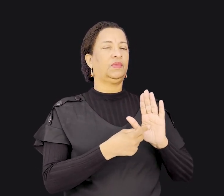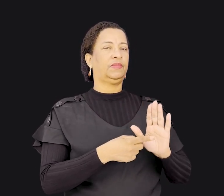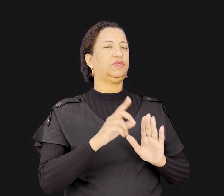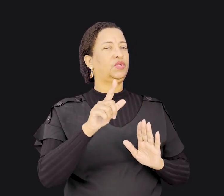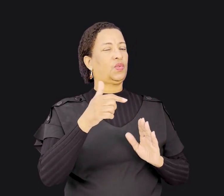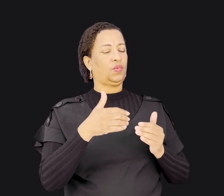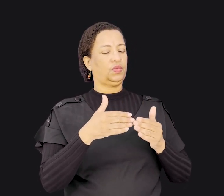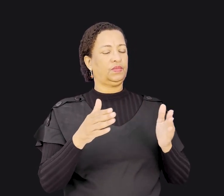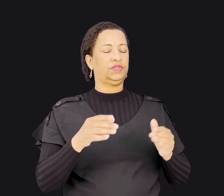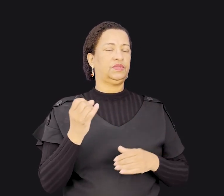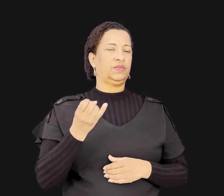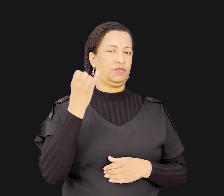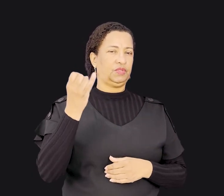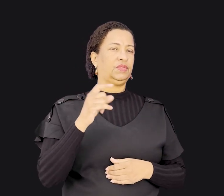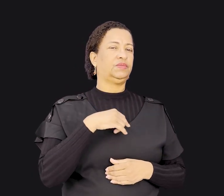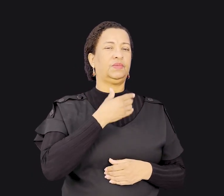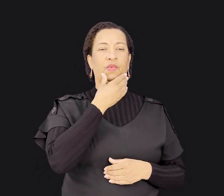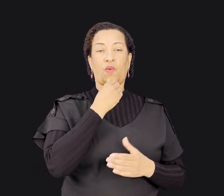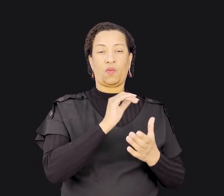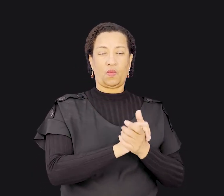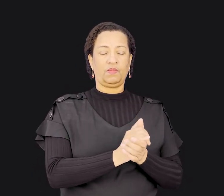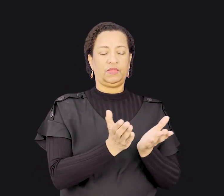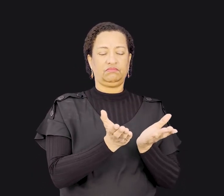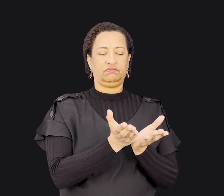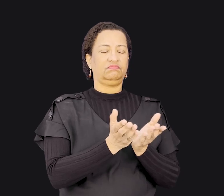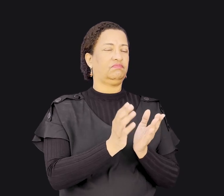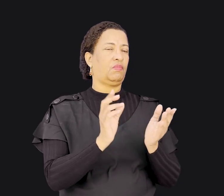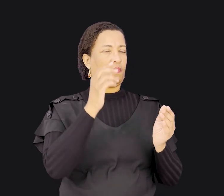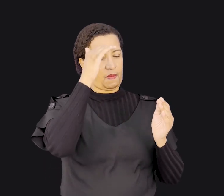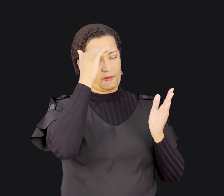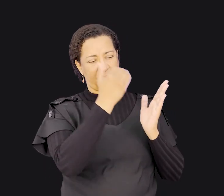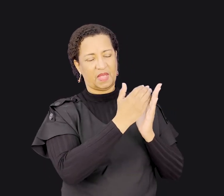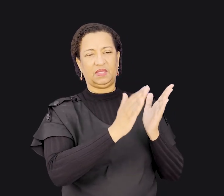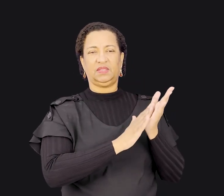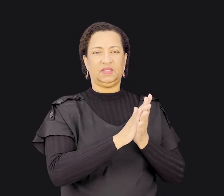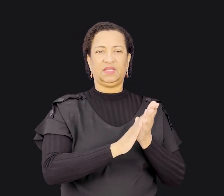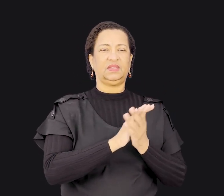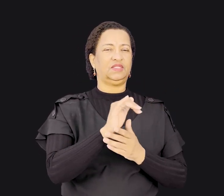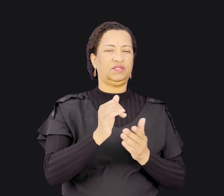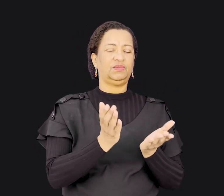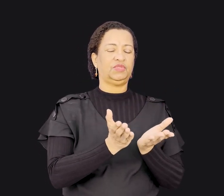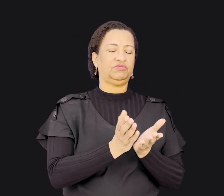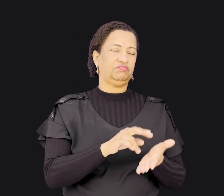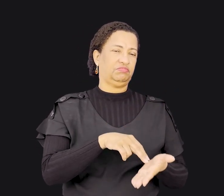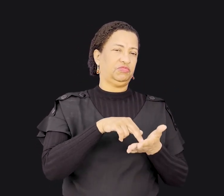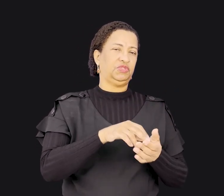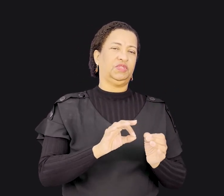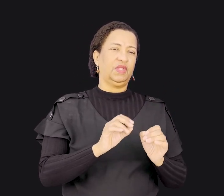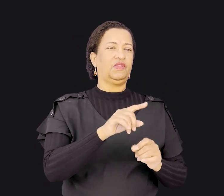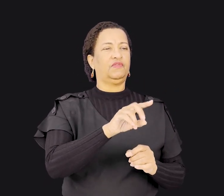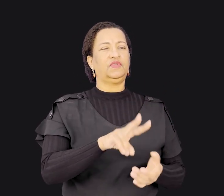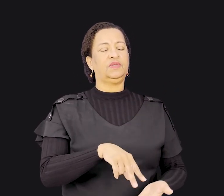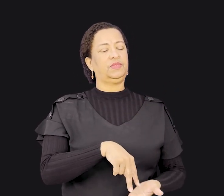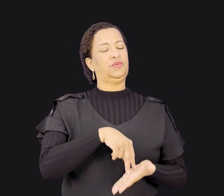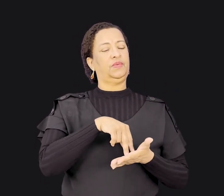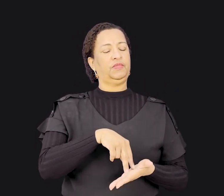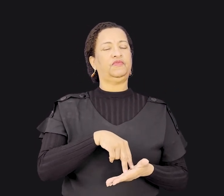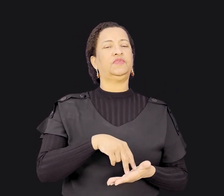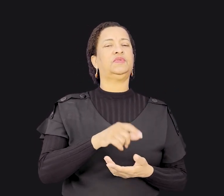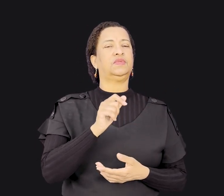para a mulher, cujo marido não está obedecendo a palavra. Ele ensina que se o marido não está na posição que deveria, você deve assumir a sua posição e ser a mulher